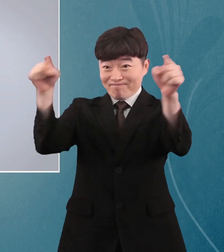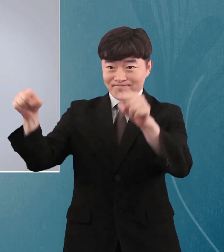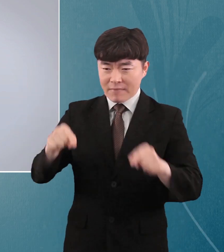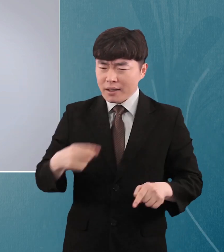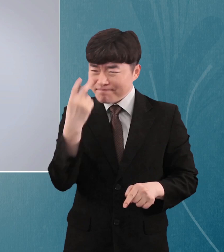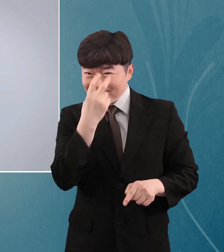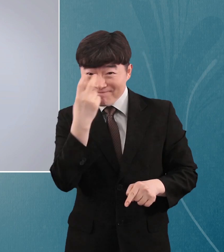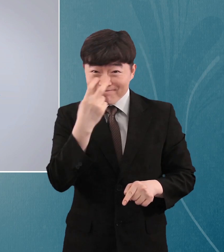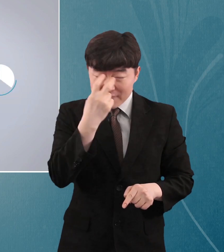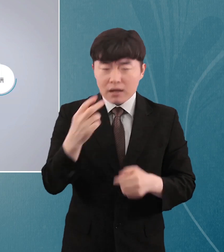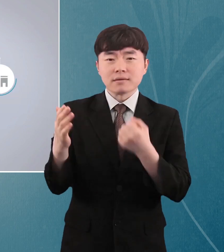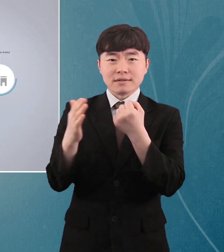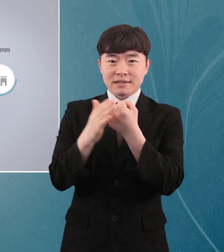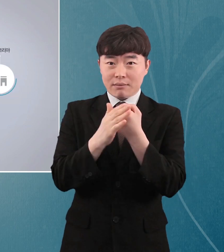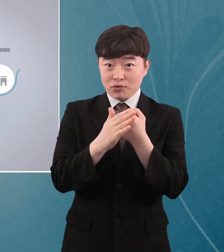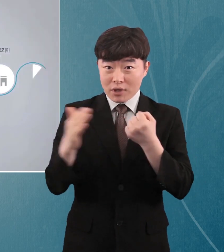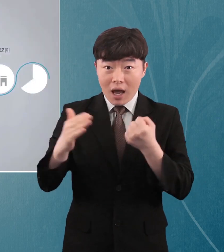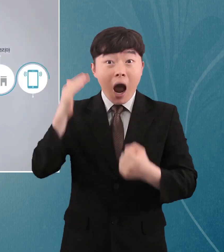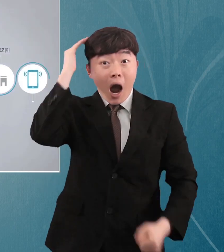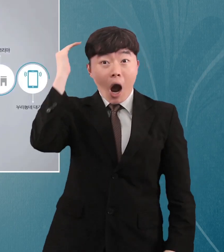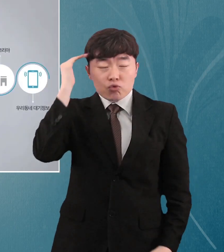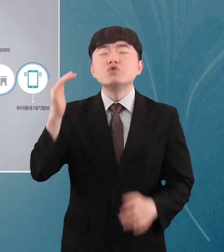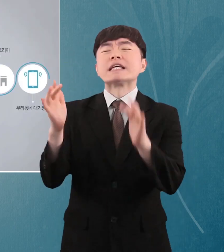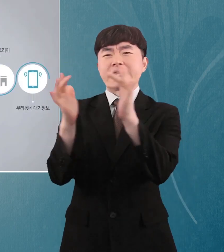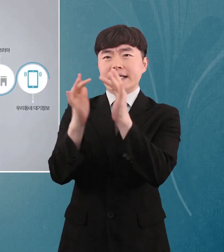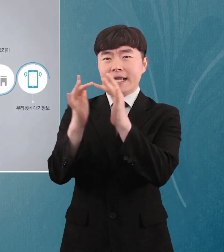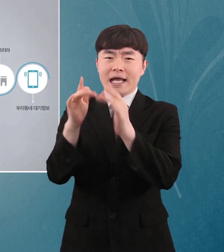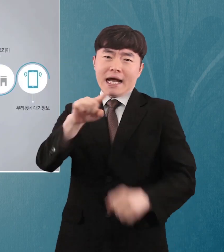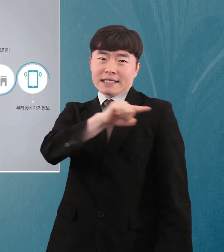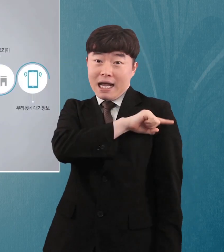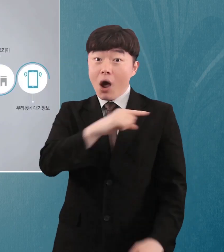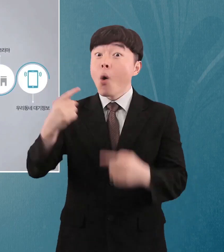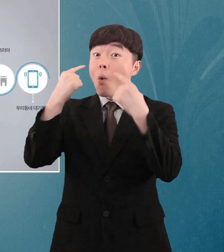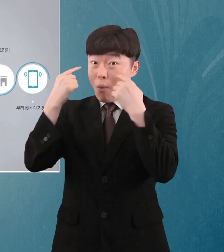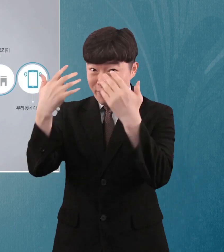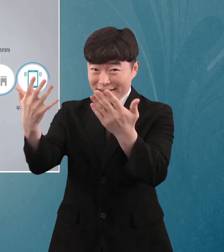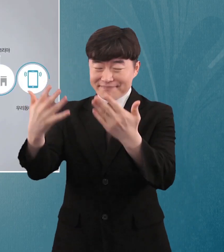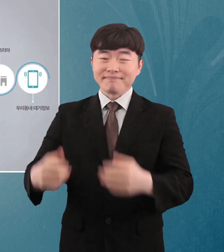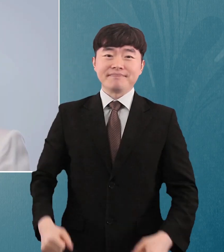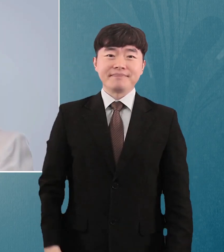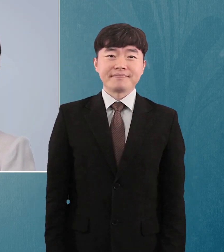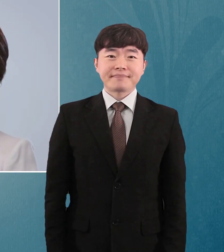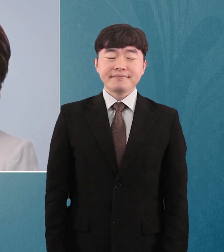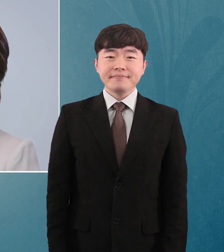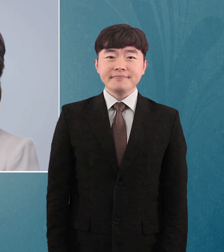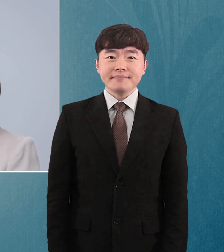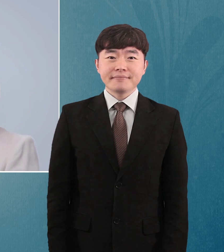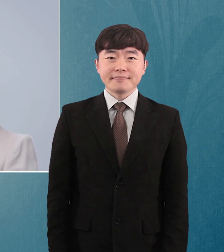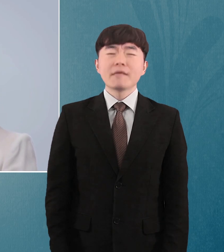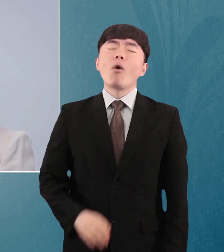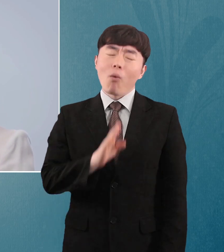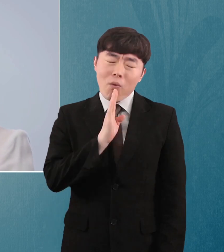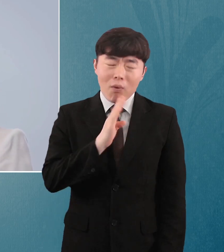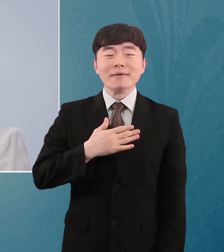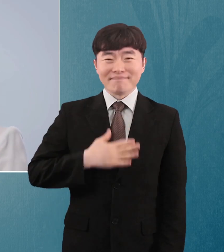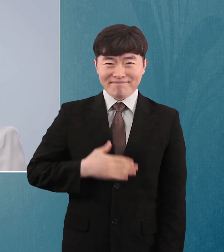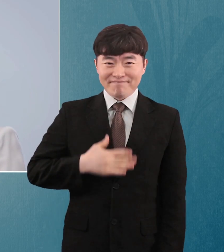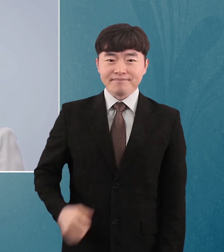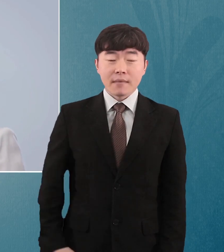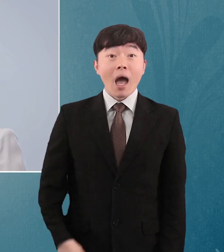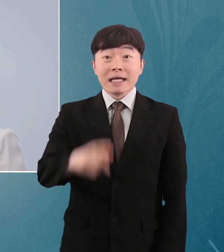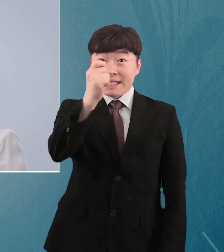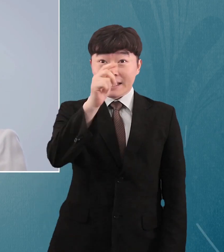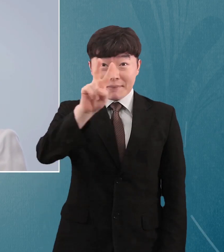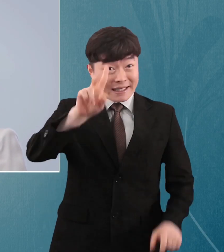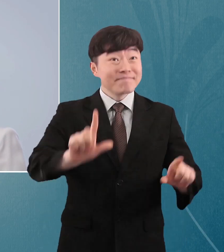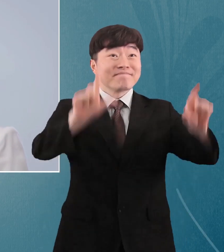실제 측정값을 그대로 표시하는 우리 동네 대기질보다는 정확도가 낮습니다. 네, 그렇군요. 이 텔레비전의